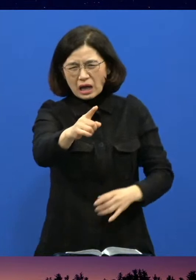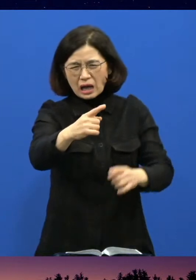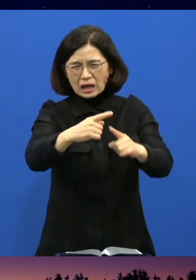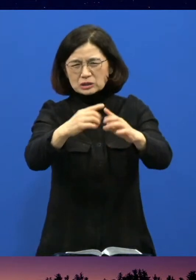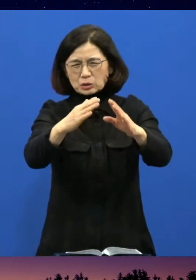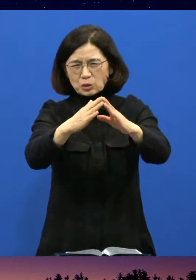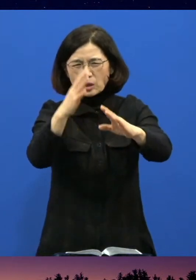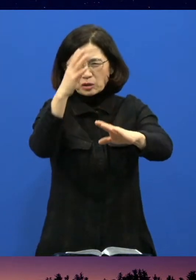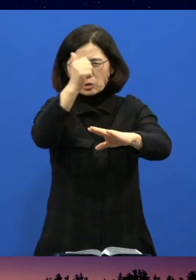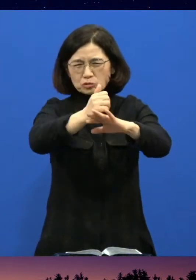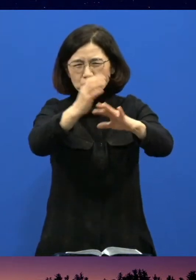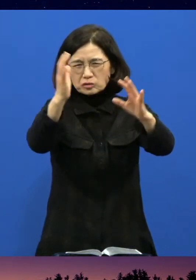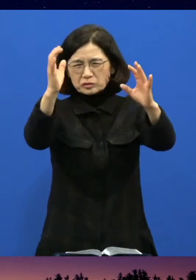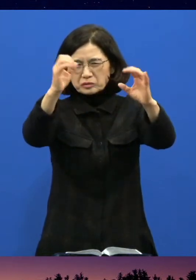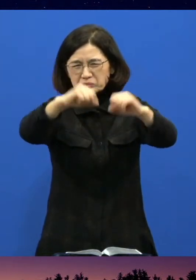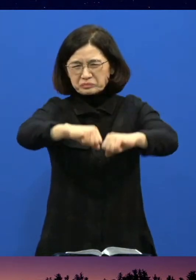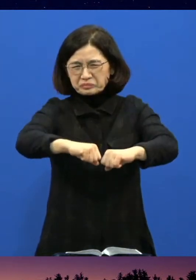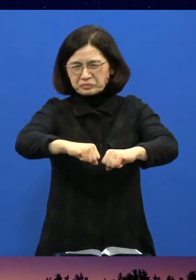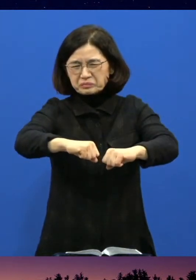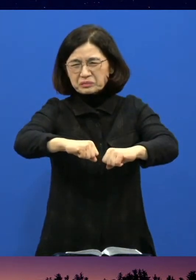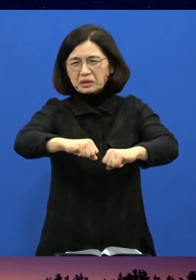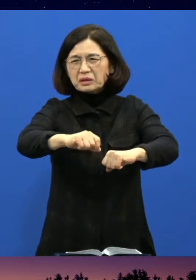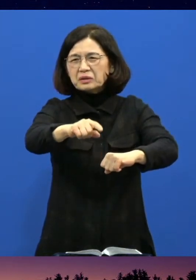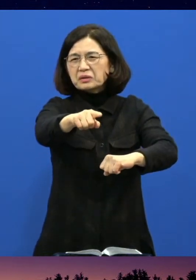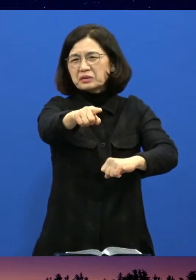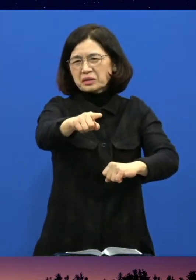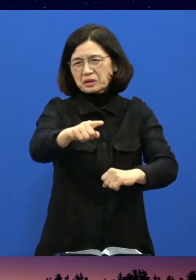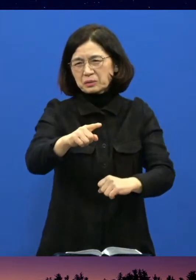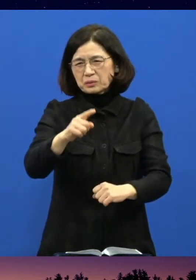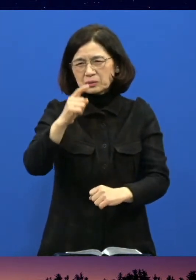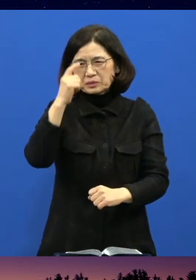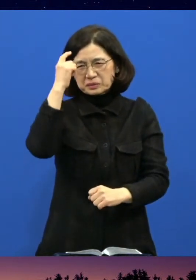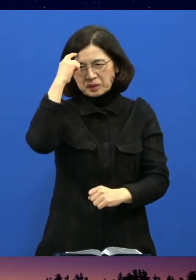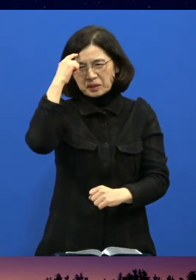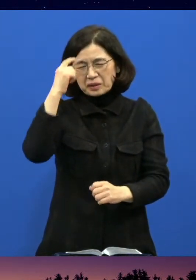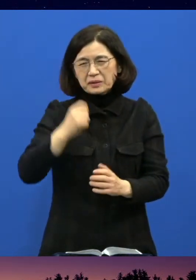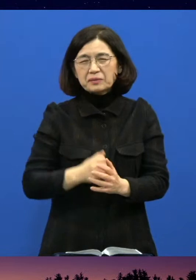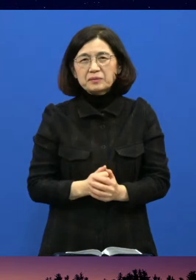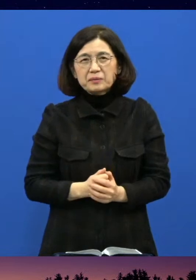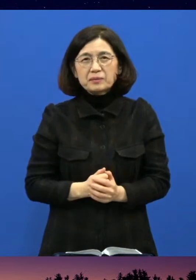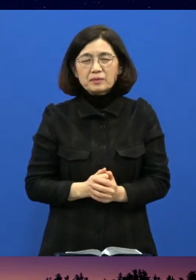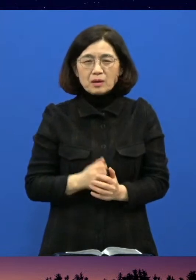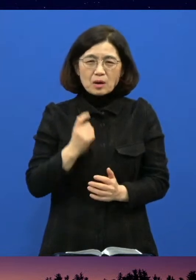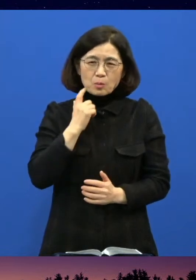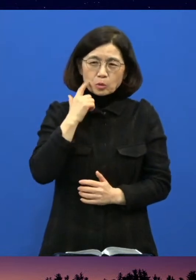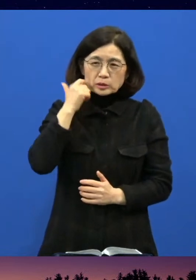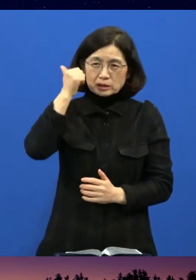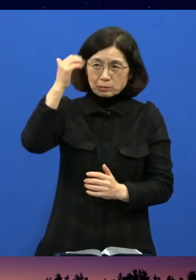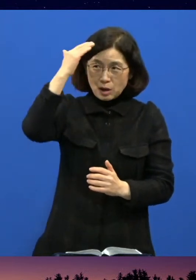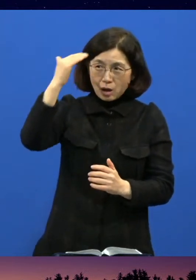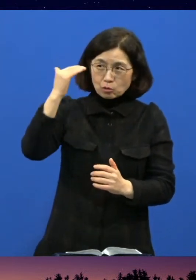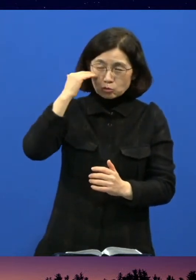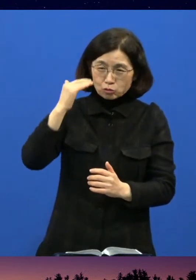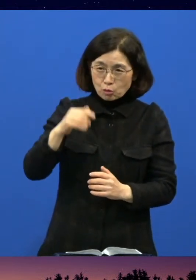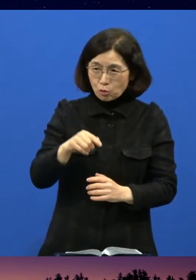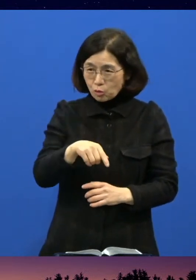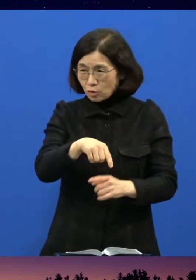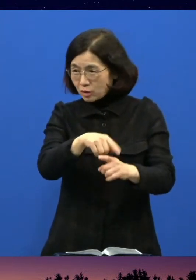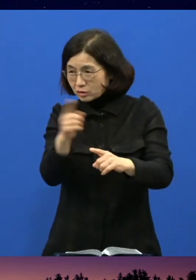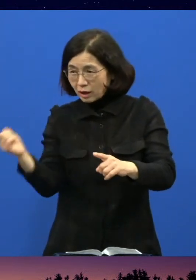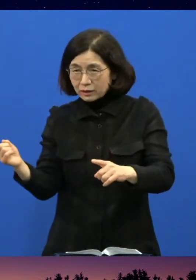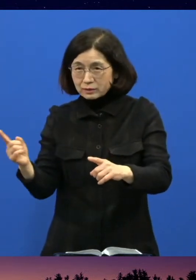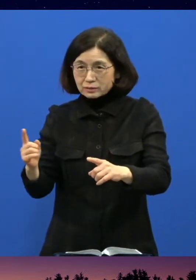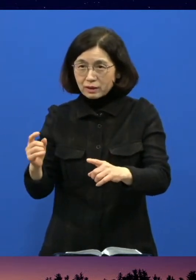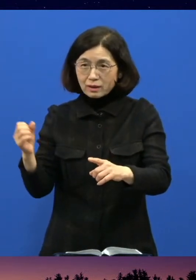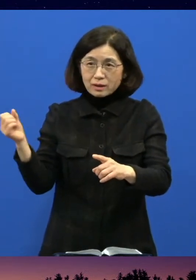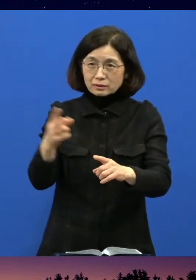있는 건물에서 100명도 안 되는 교회. 목사는 돌아오지도 않고 돌아올 기약도 없고